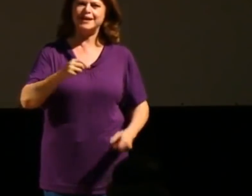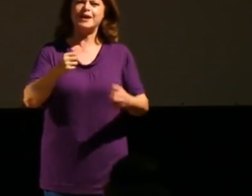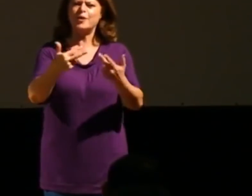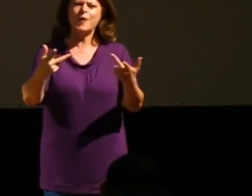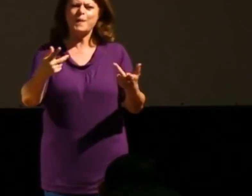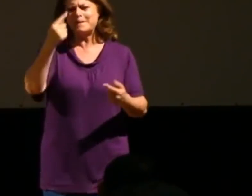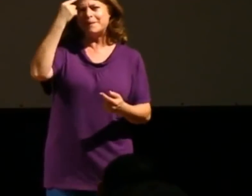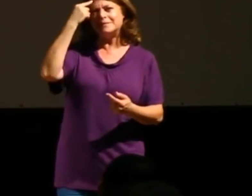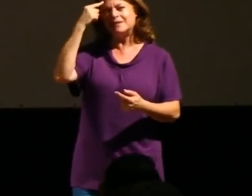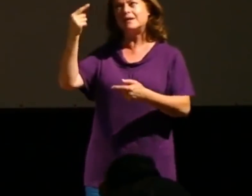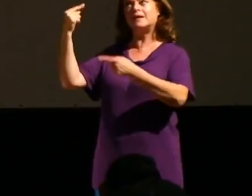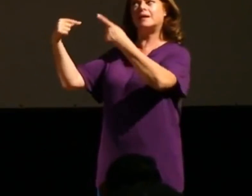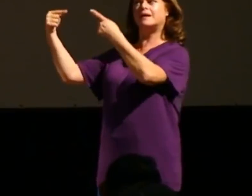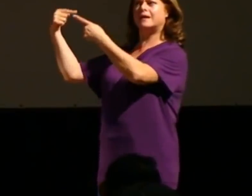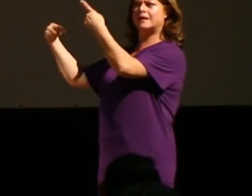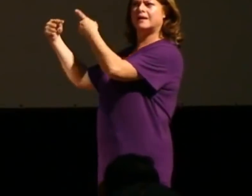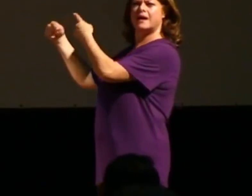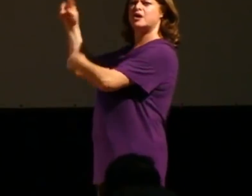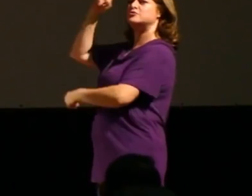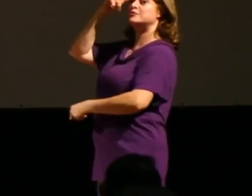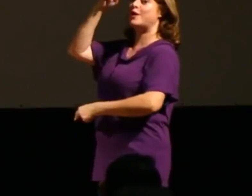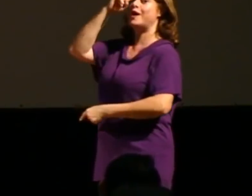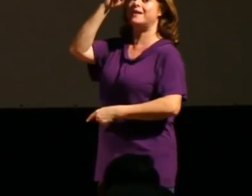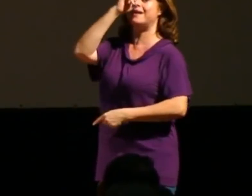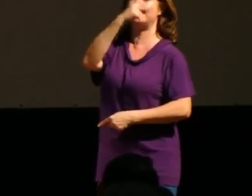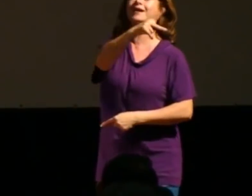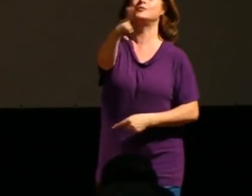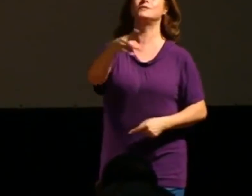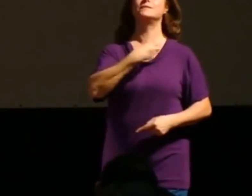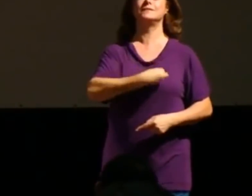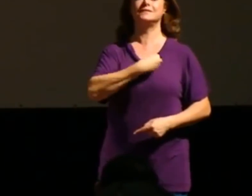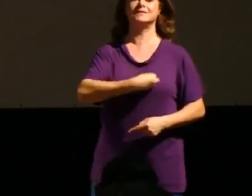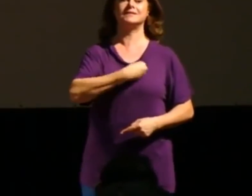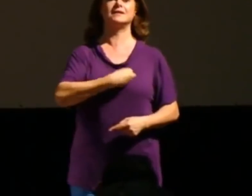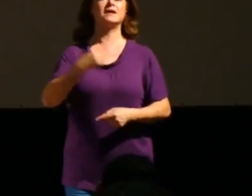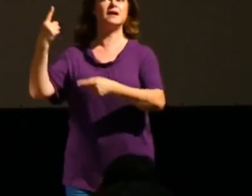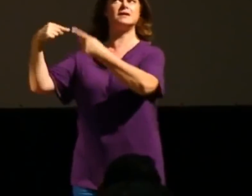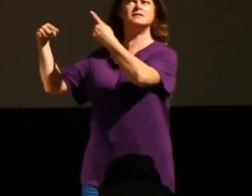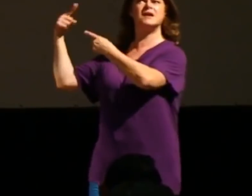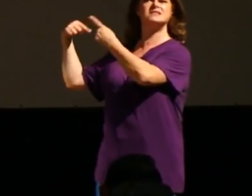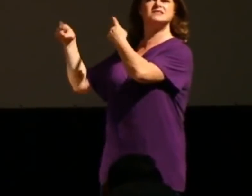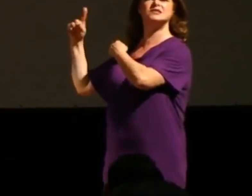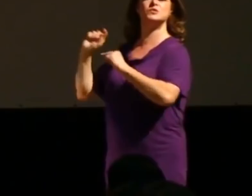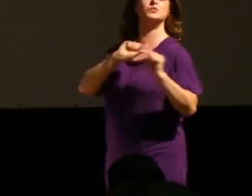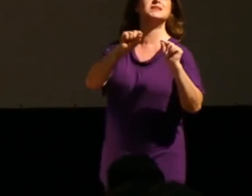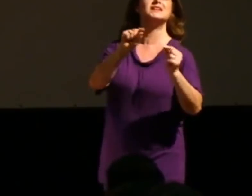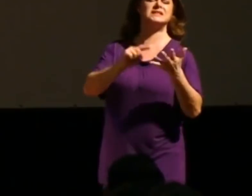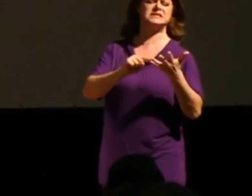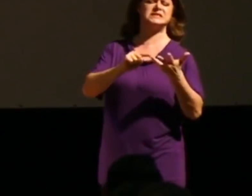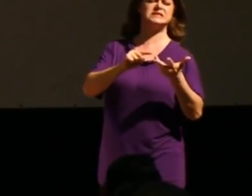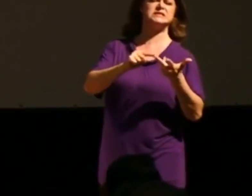agora. E veja tudo aquilo que você experimentou e que de alguma